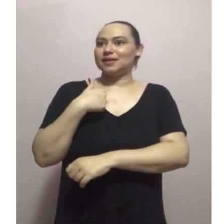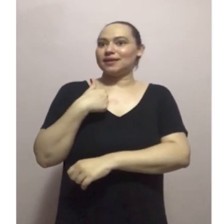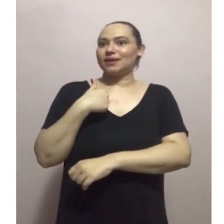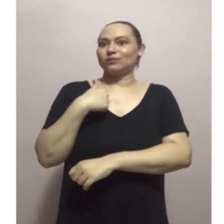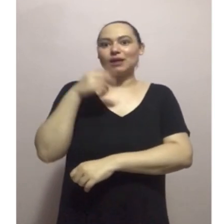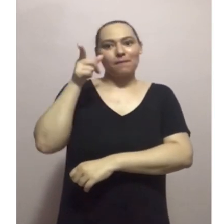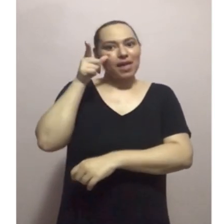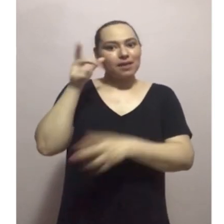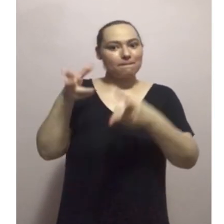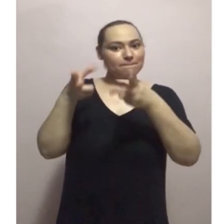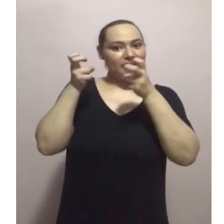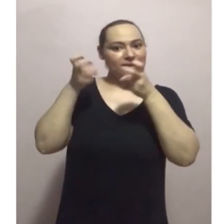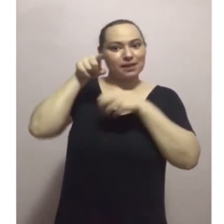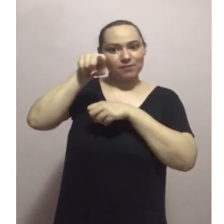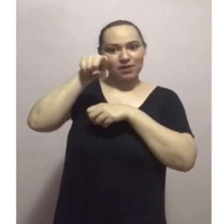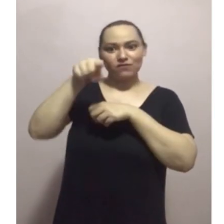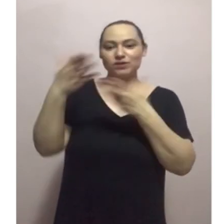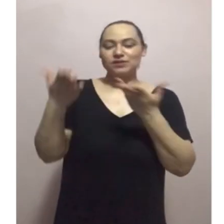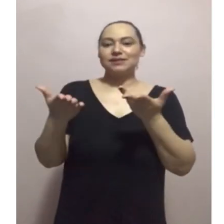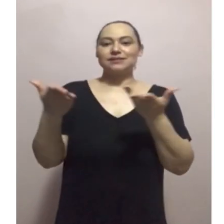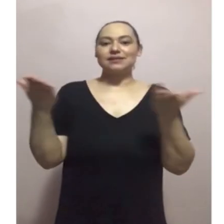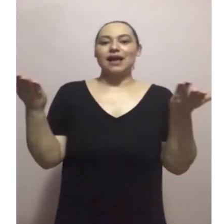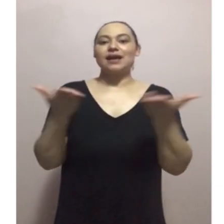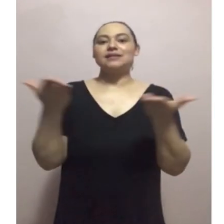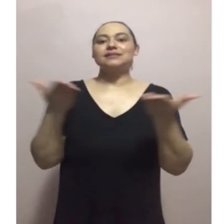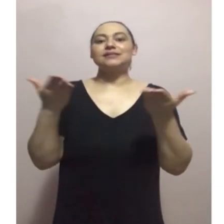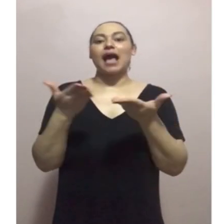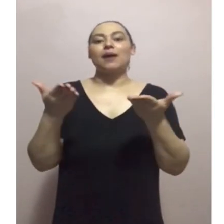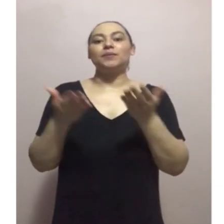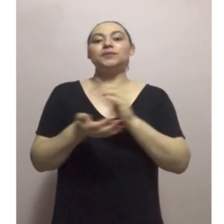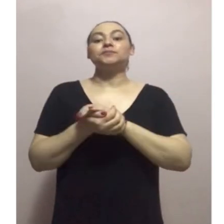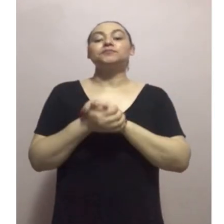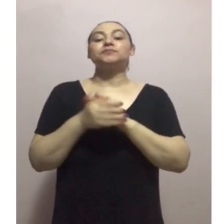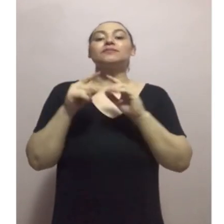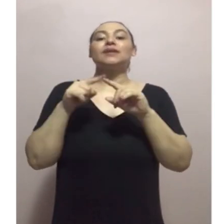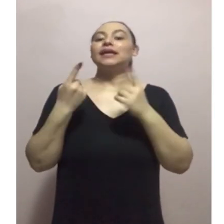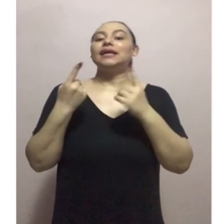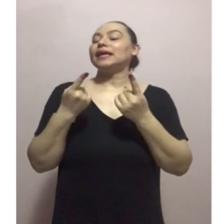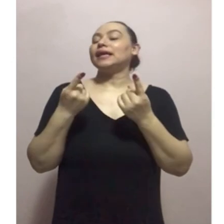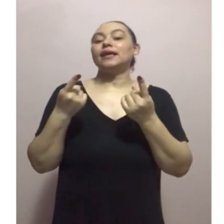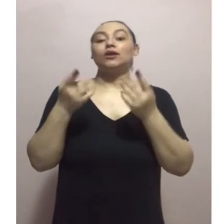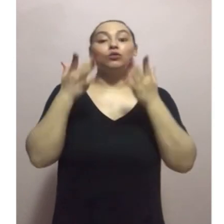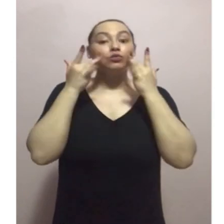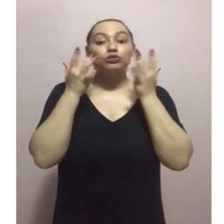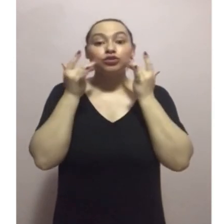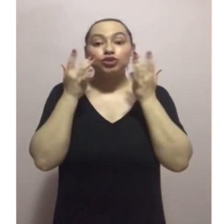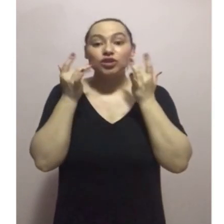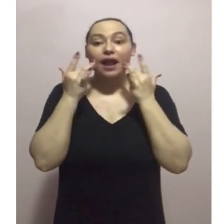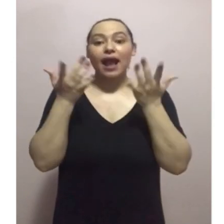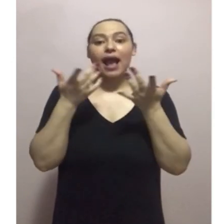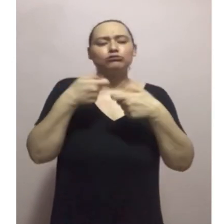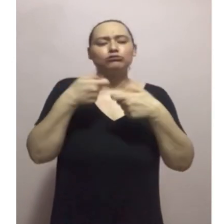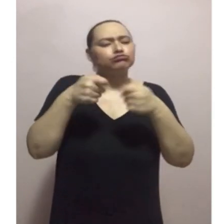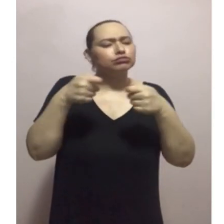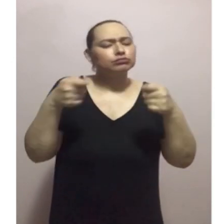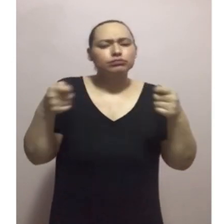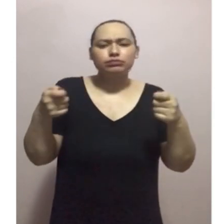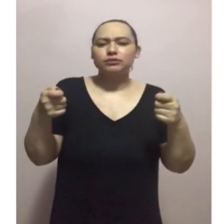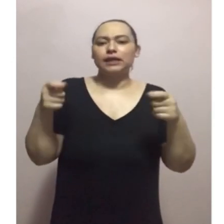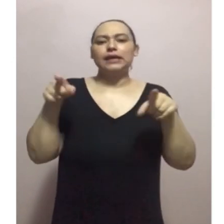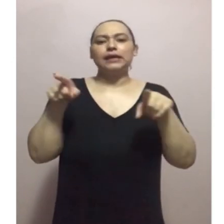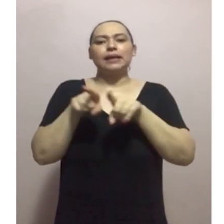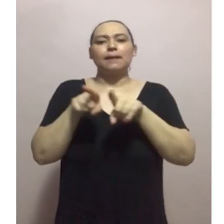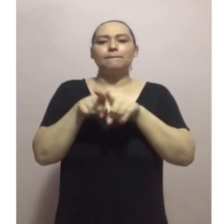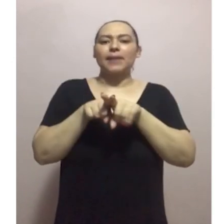você, ela é como o teatro, ela está no nosso corpo e o teatro vai transparecer em qualquer escolha de distribuição que